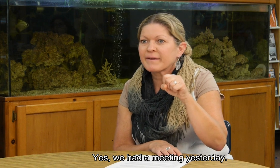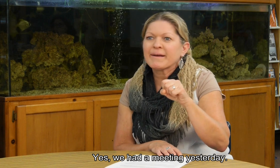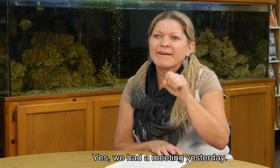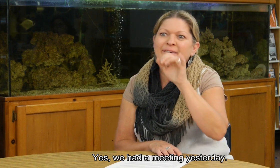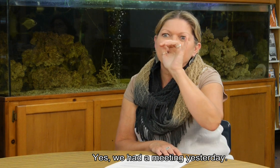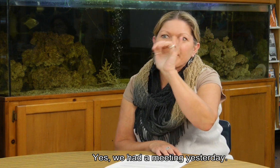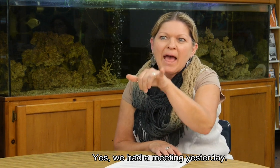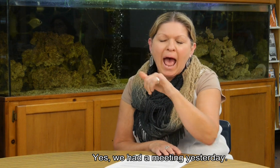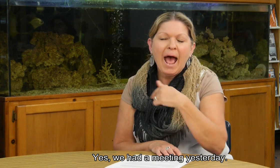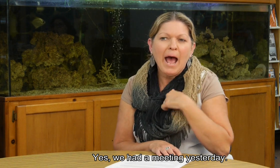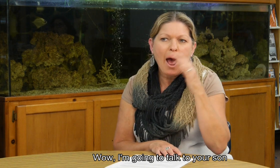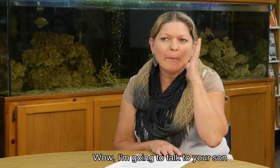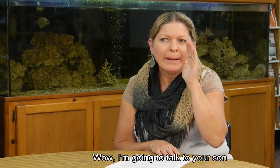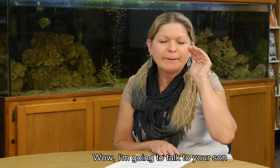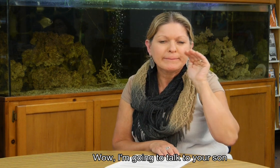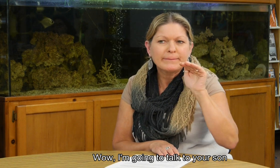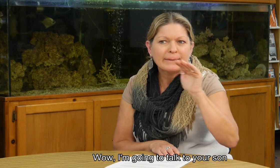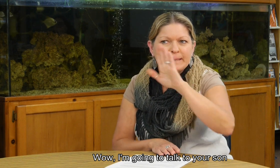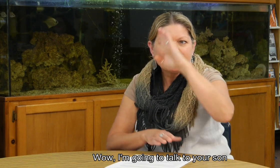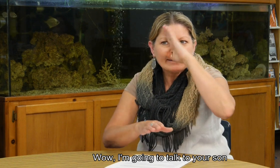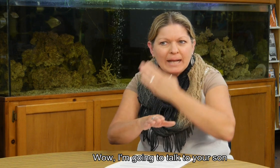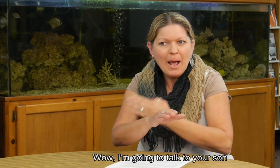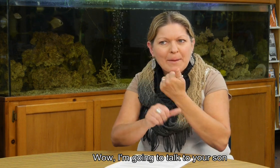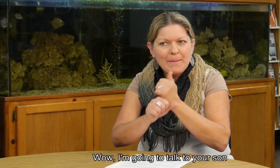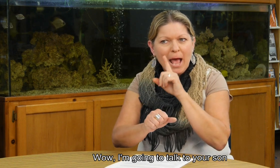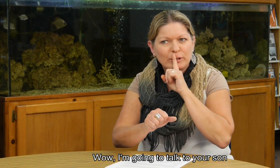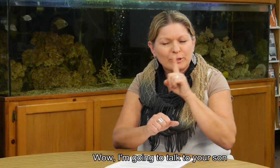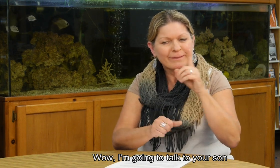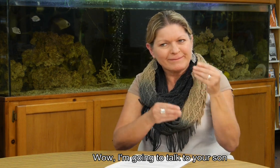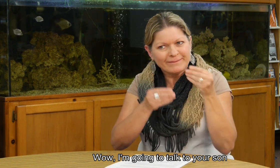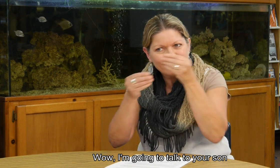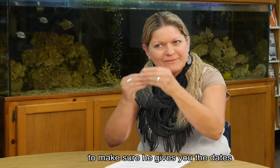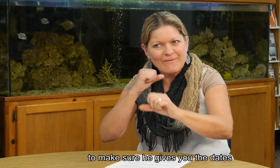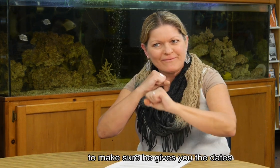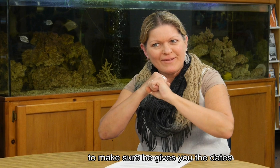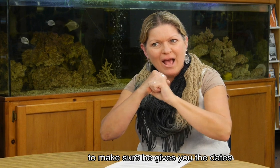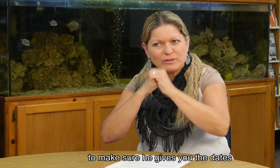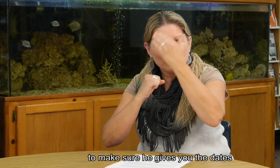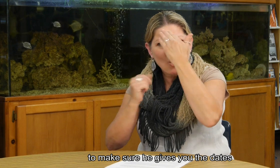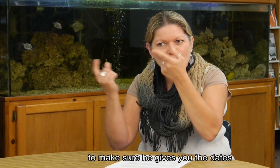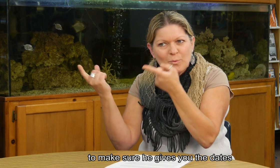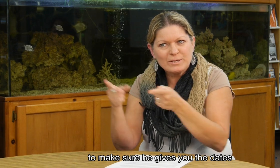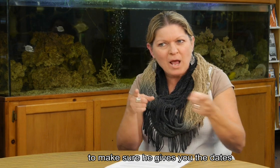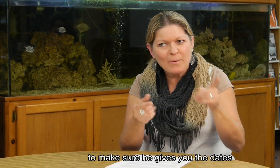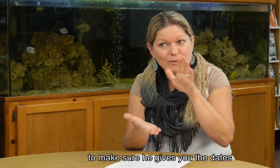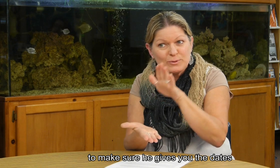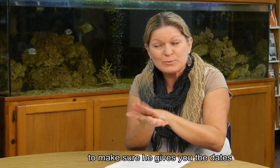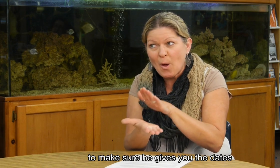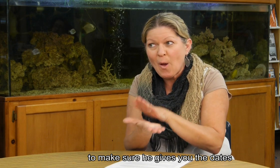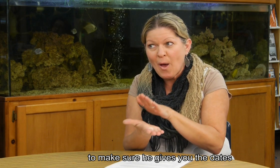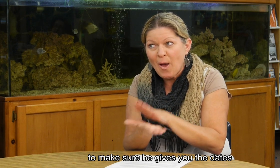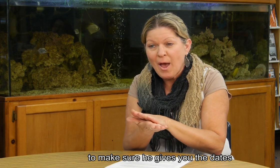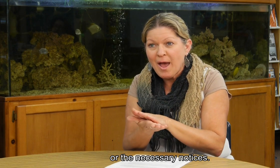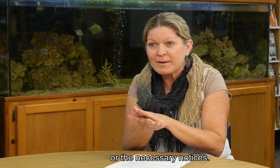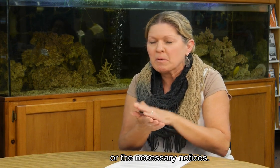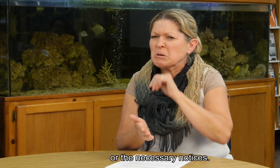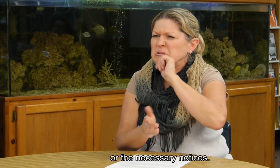reunión ayer vaya se lo voy a decir a su hijo para asegurarme de que el de las citas o las invitaciones